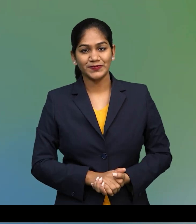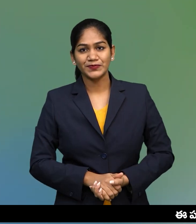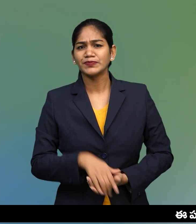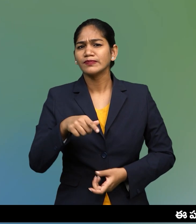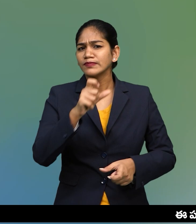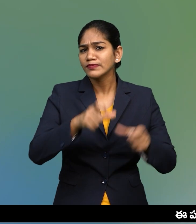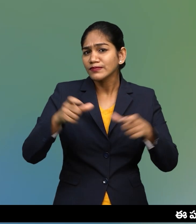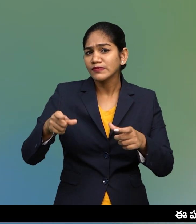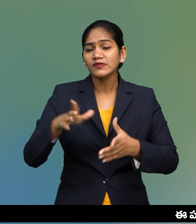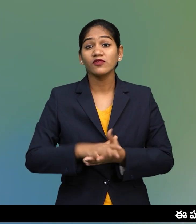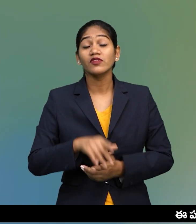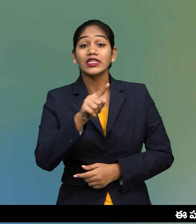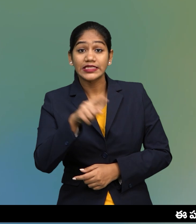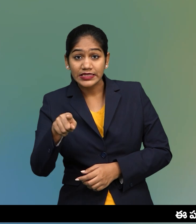ఈ పట్టణ ప్రాంతాల జనాభా